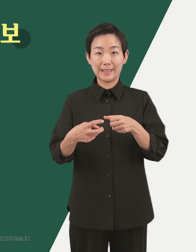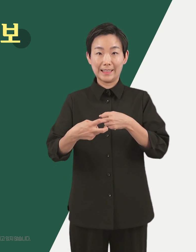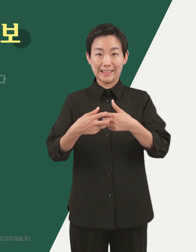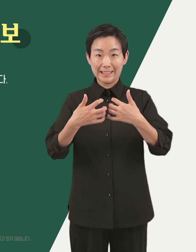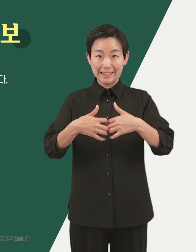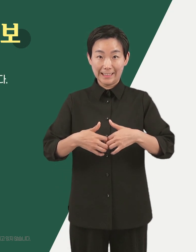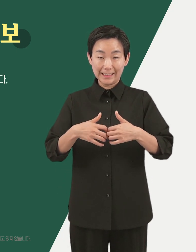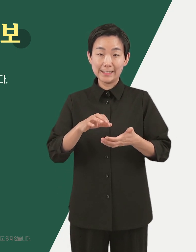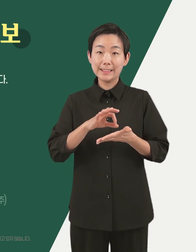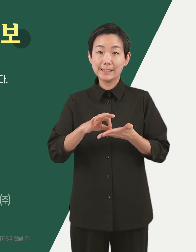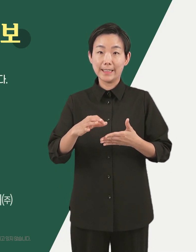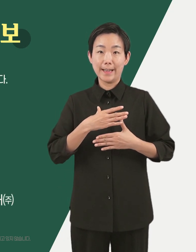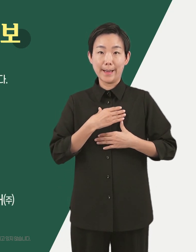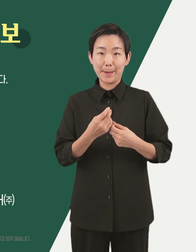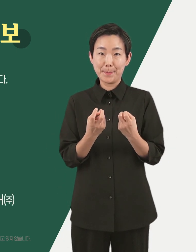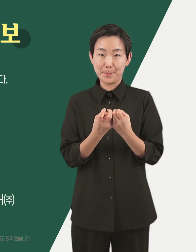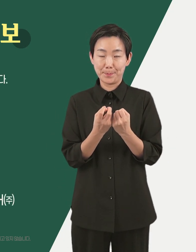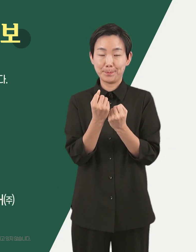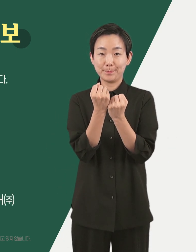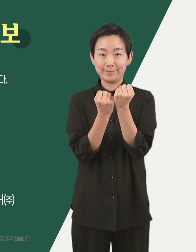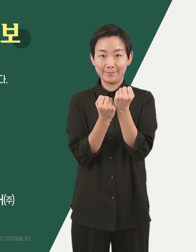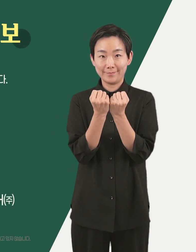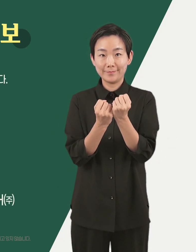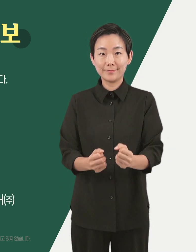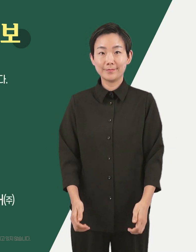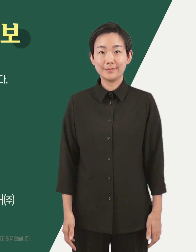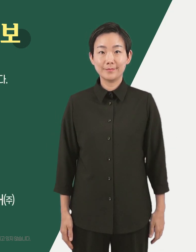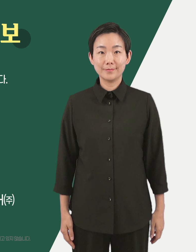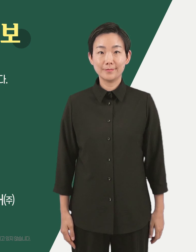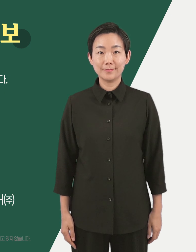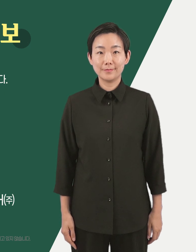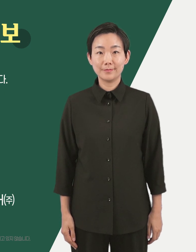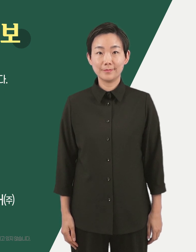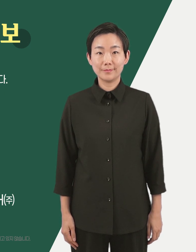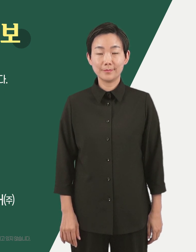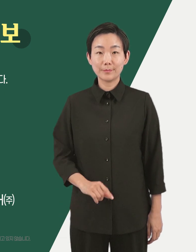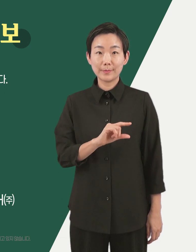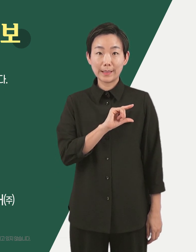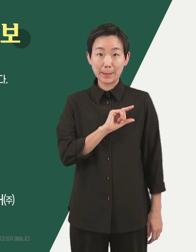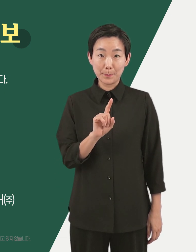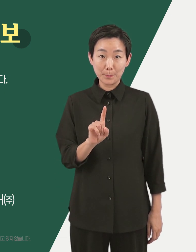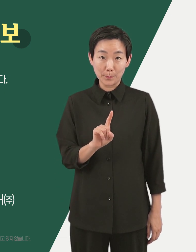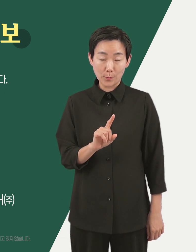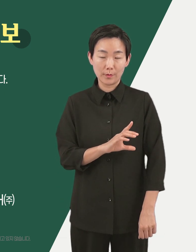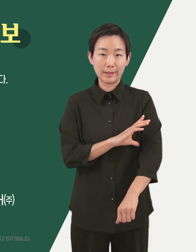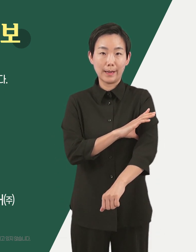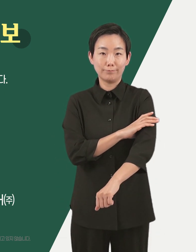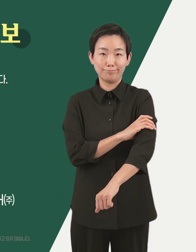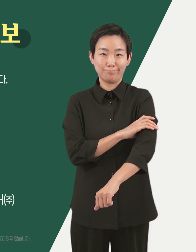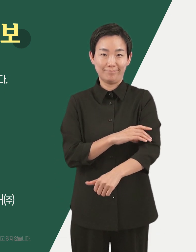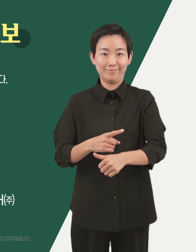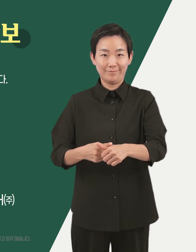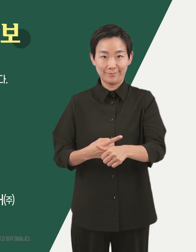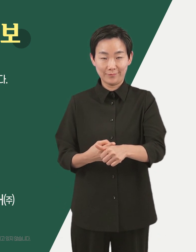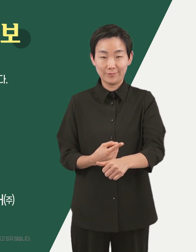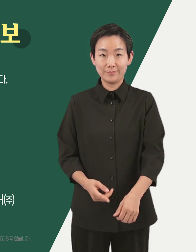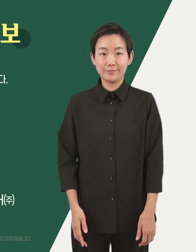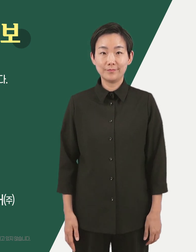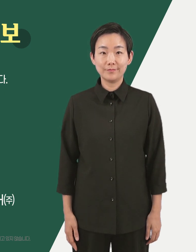장애인 의료기기 안전사용 정보. 본 제품은 의료기기입니다. 품목명